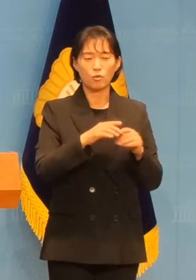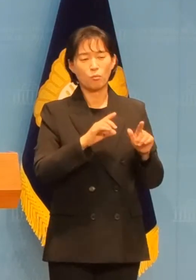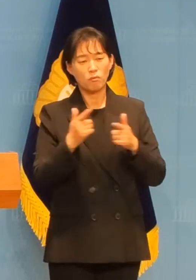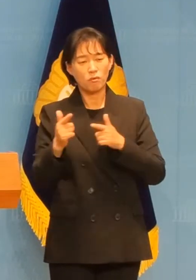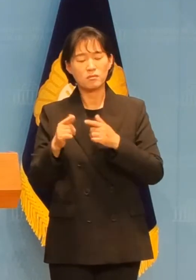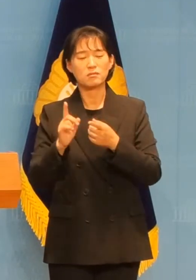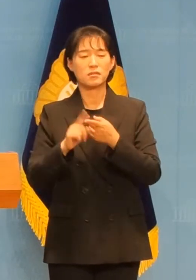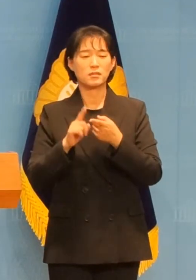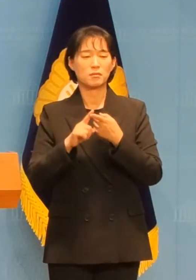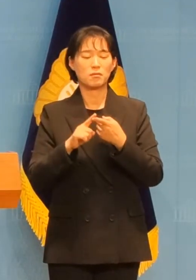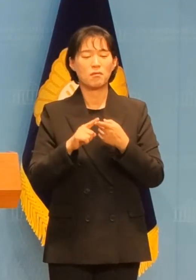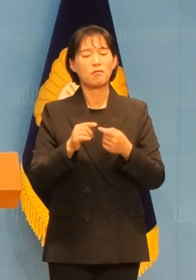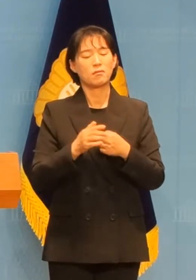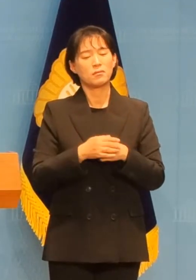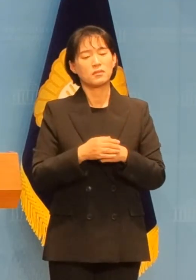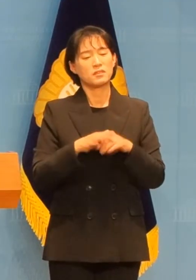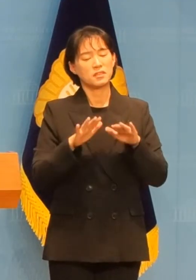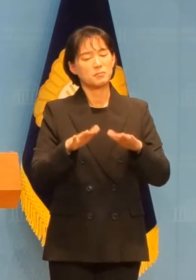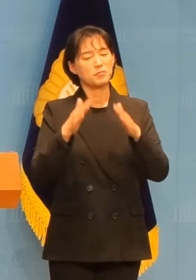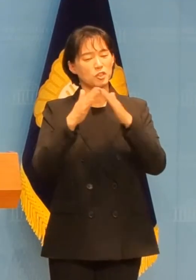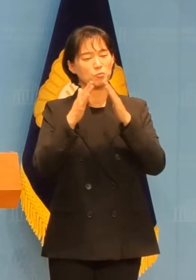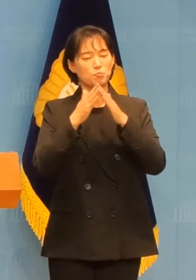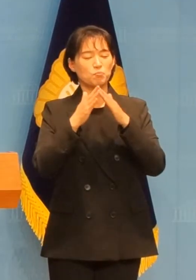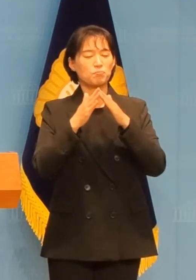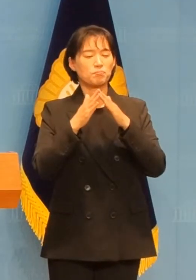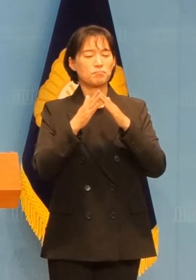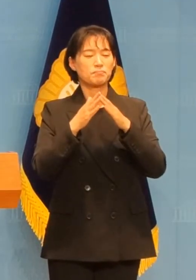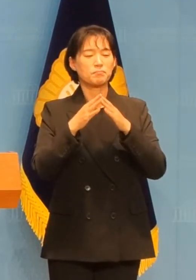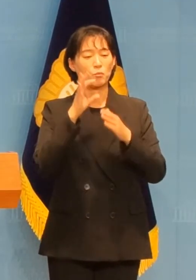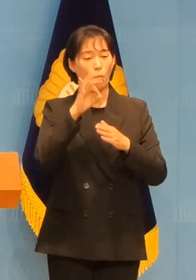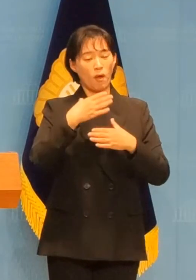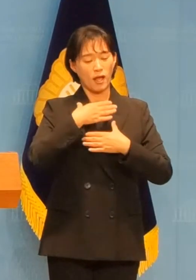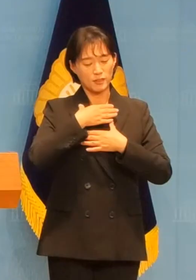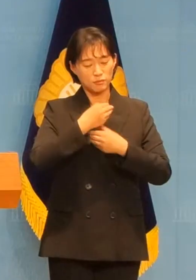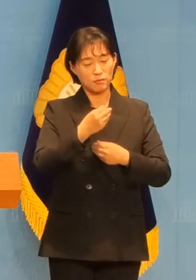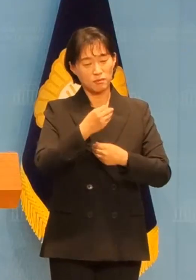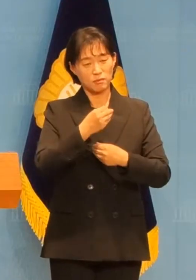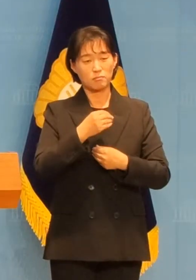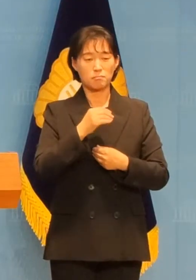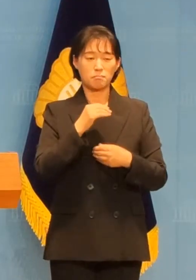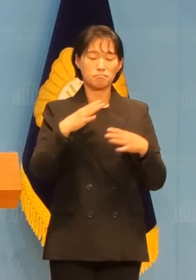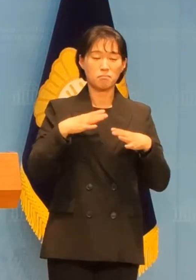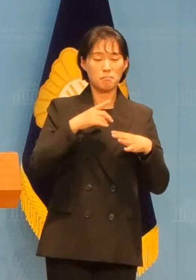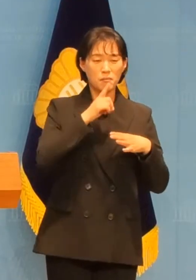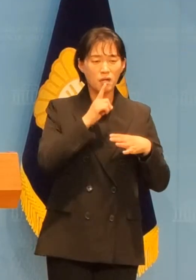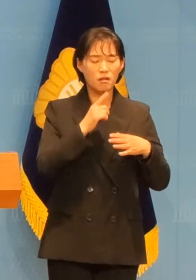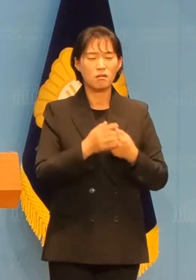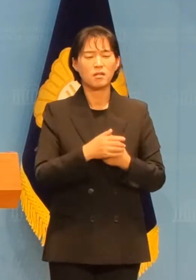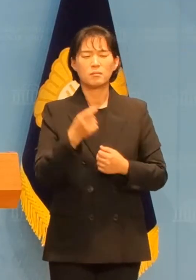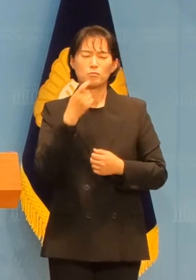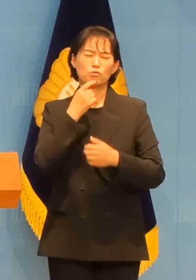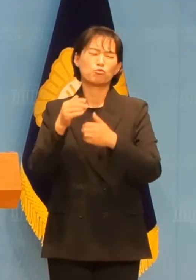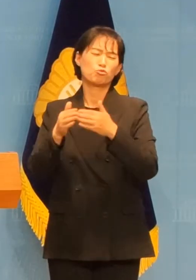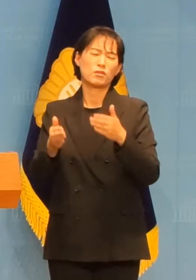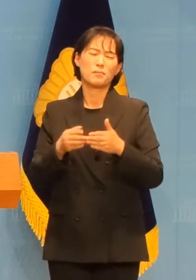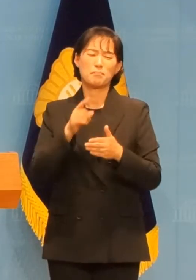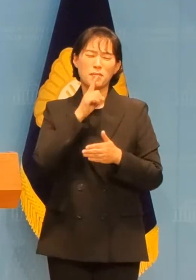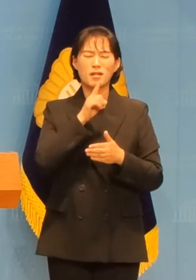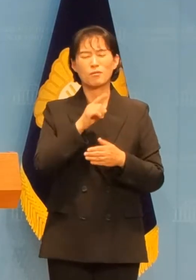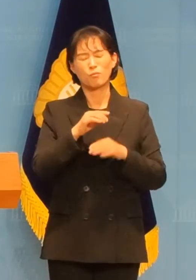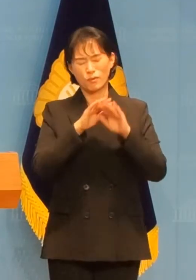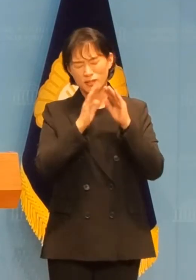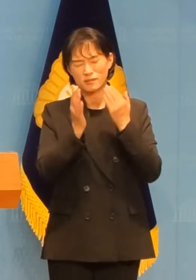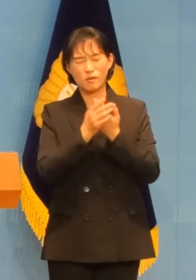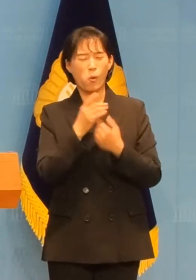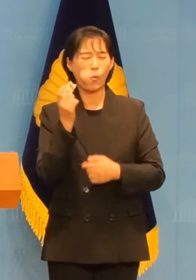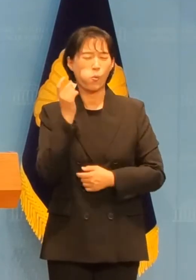방향으로 집값이 진정 국면에 들어섰다고 자화자찬했습니다. 민주당의 주장은 명백한